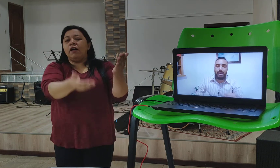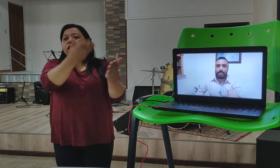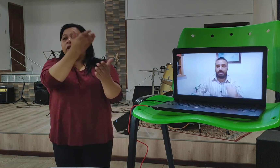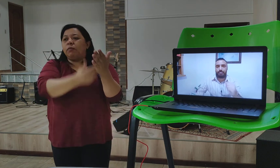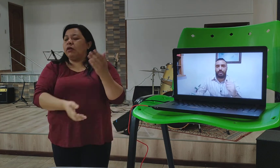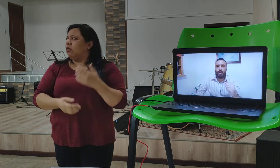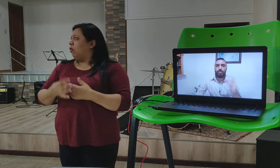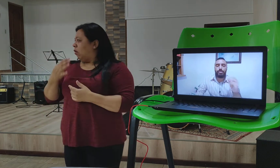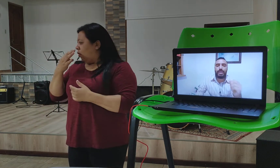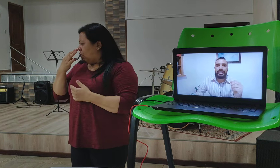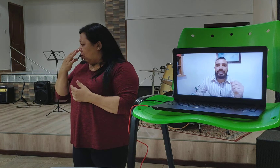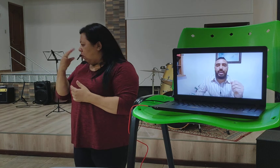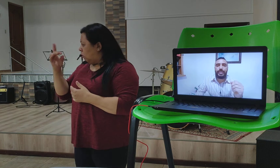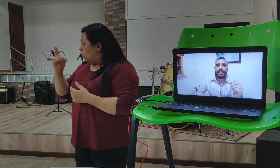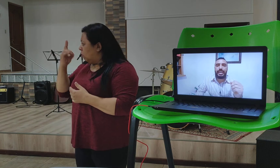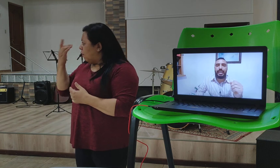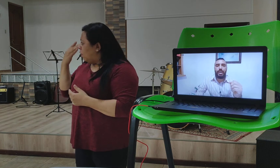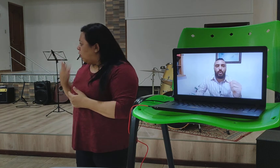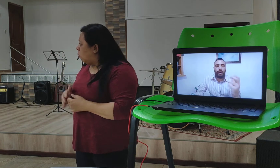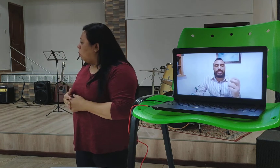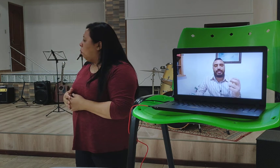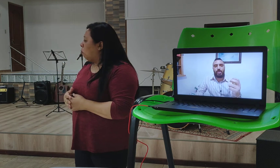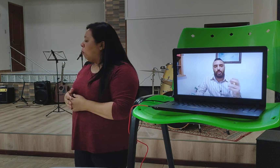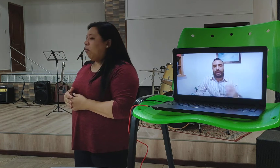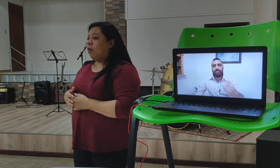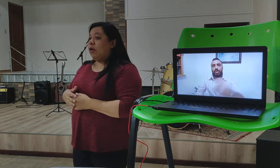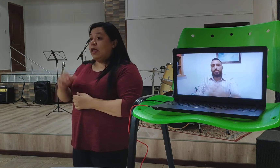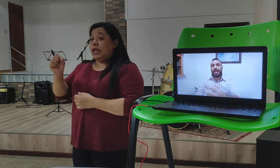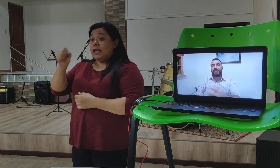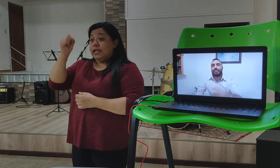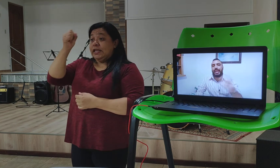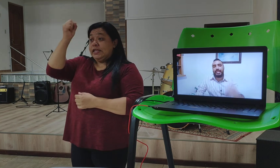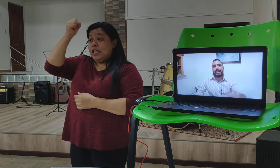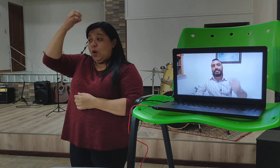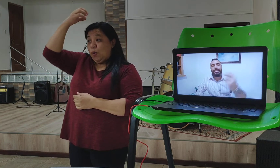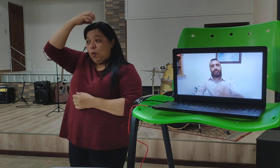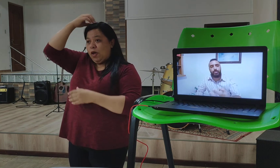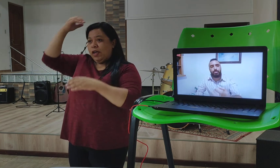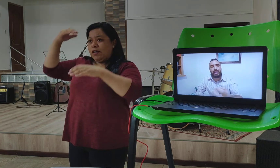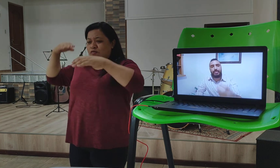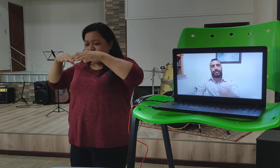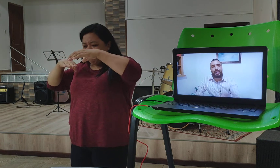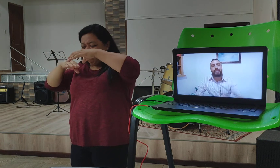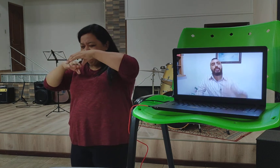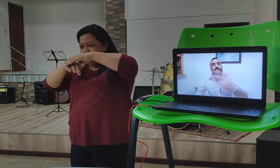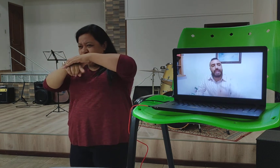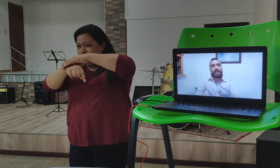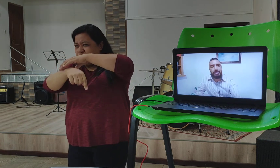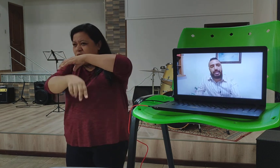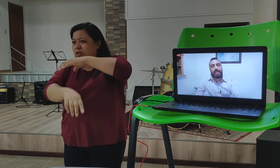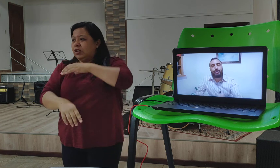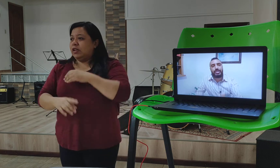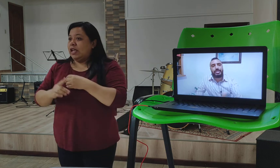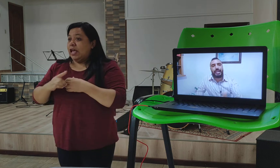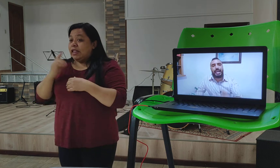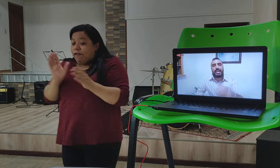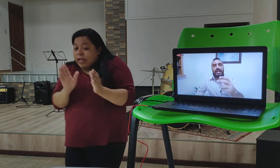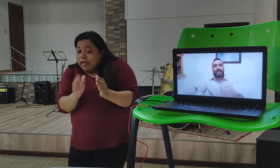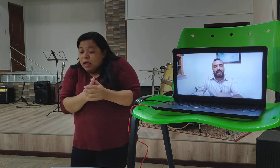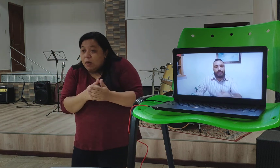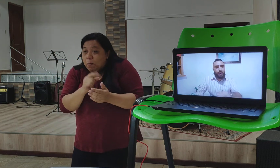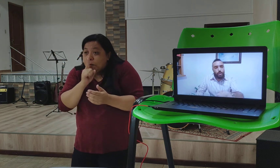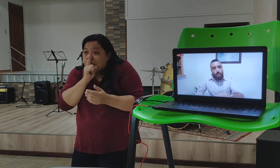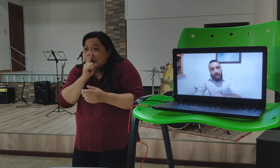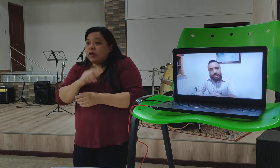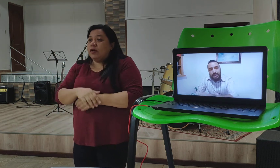boca aberta. Houve uma ocasião em que o rei Saul entra em uma caverna e ele está no fundo da caverna e não sabe que Davi está lá,